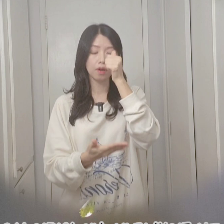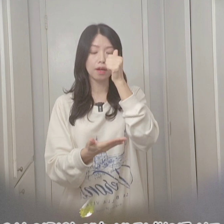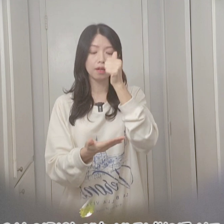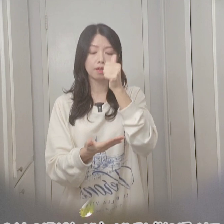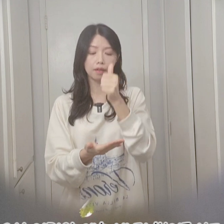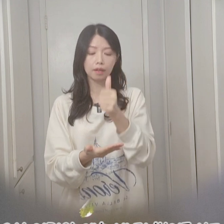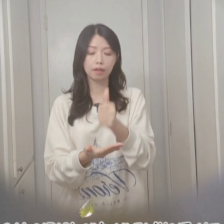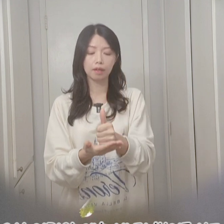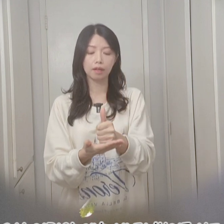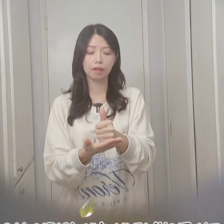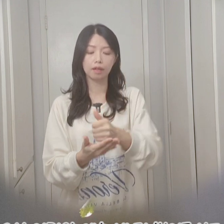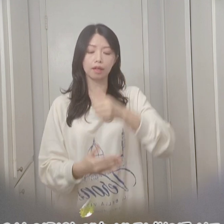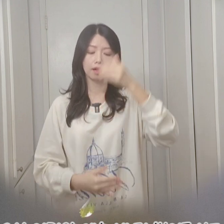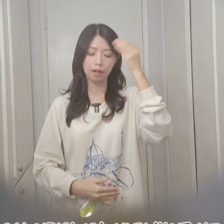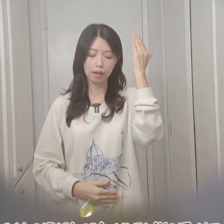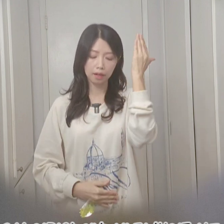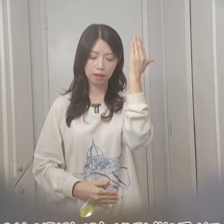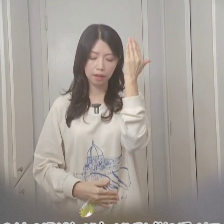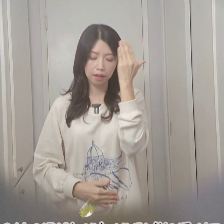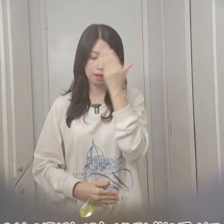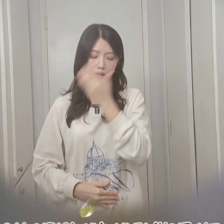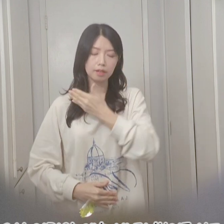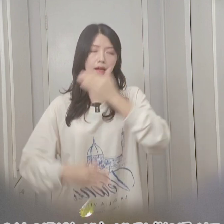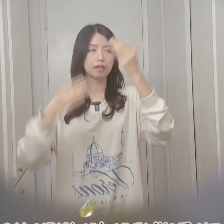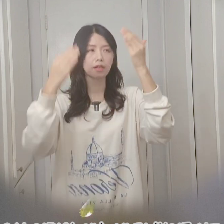내 죄